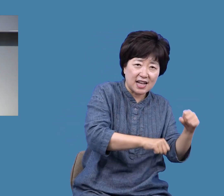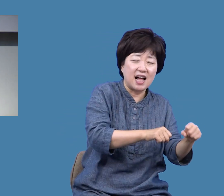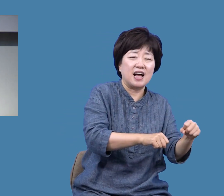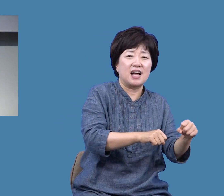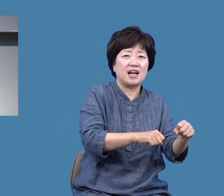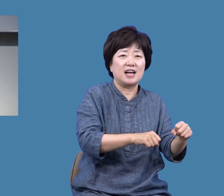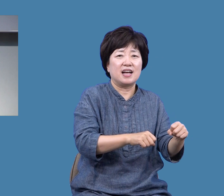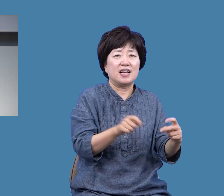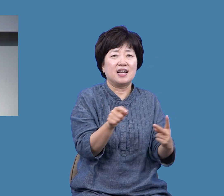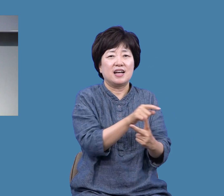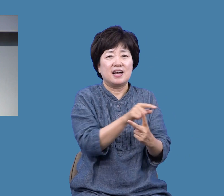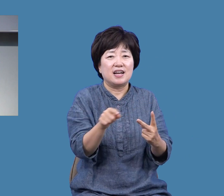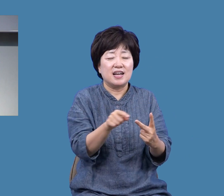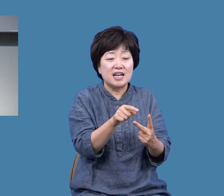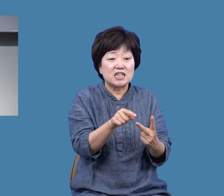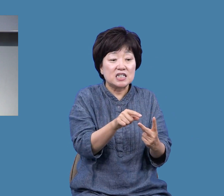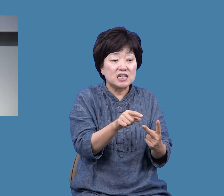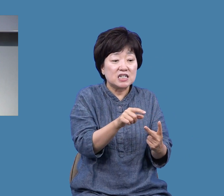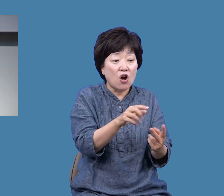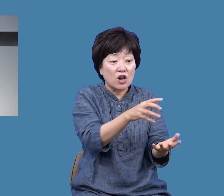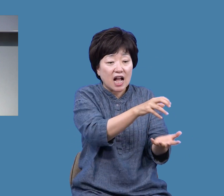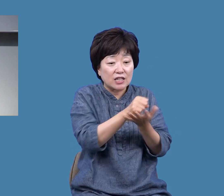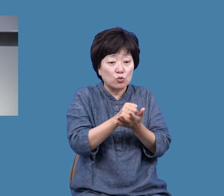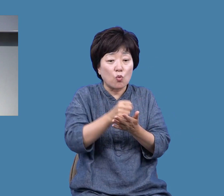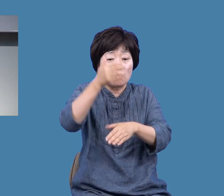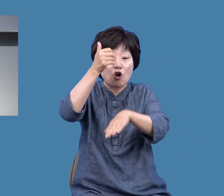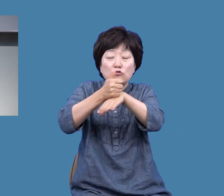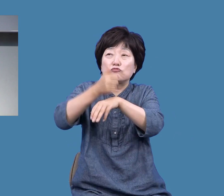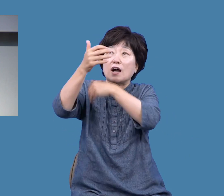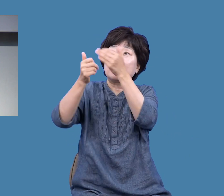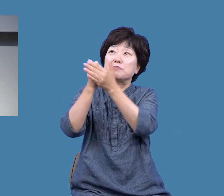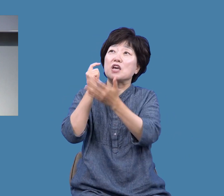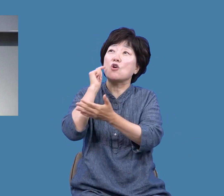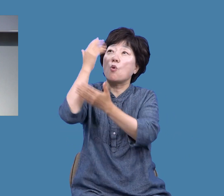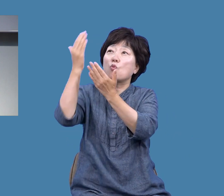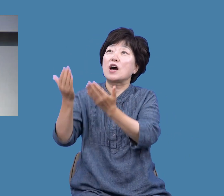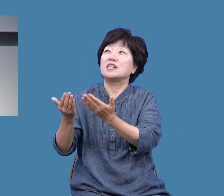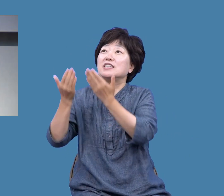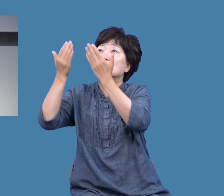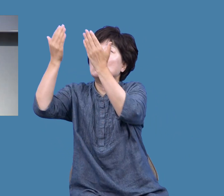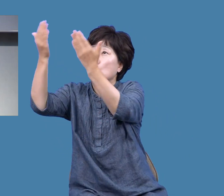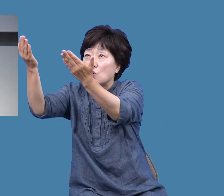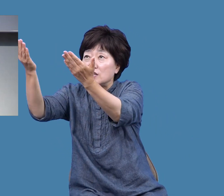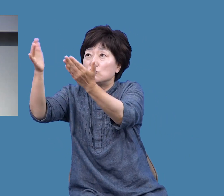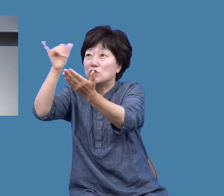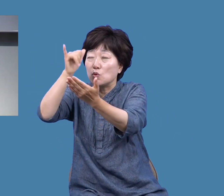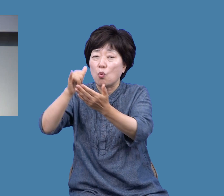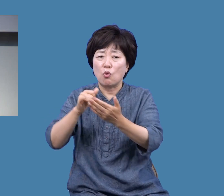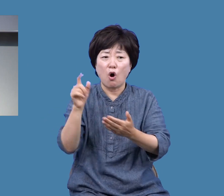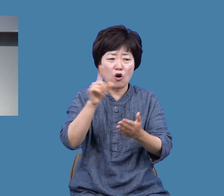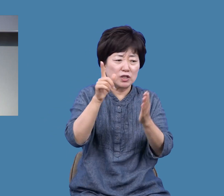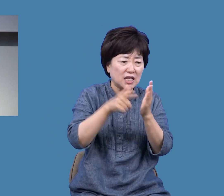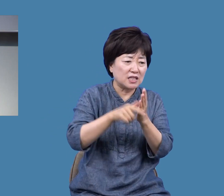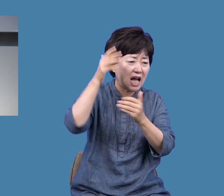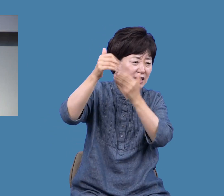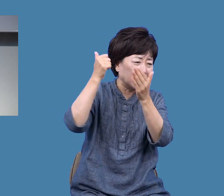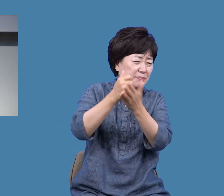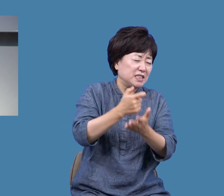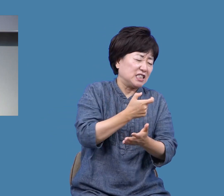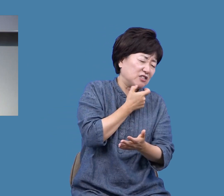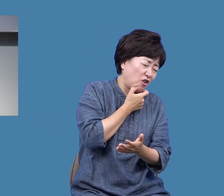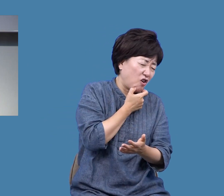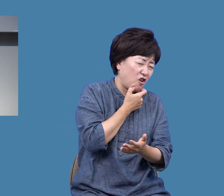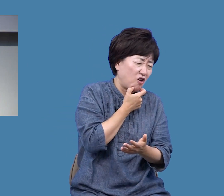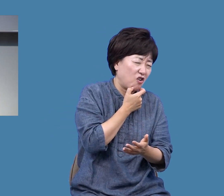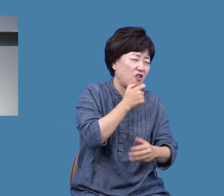그것으로 하나님께 영광을 돌릴 수도 있고 반대로 하나님께서 싫어하실 수도 있다는 거예요. 저는